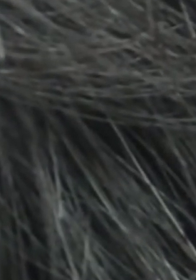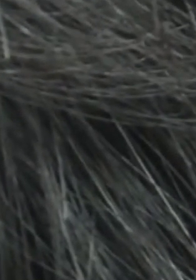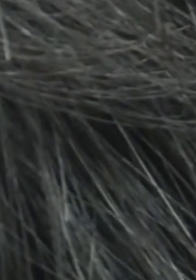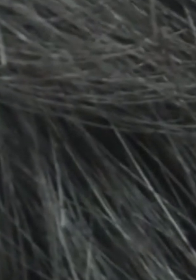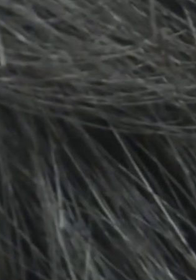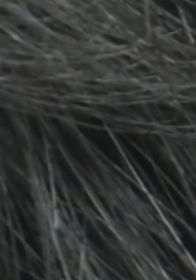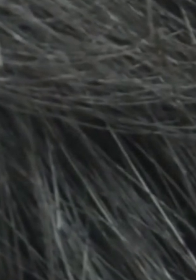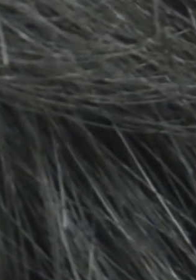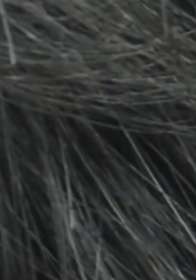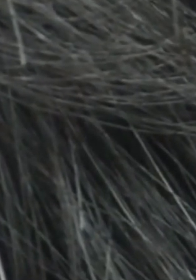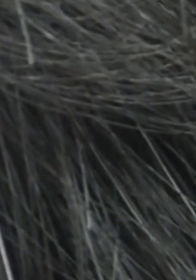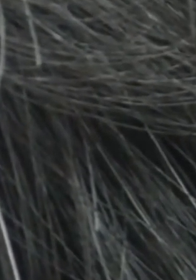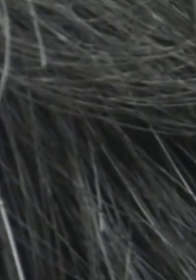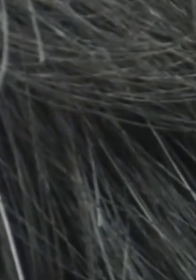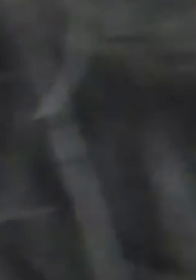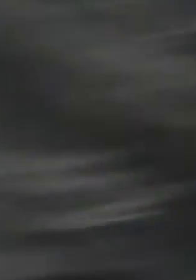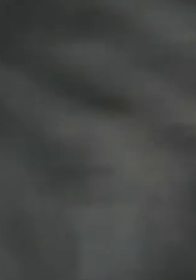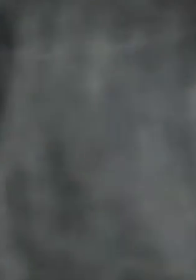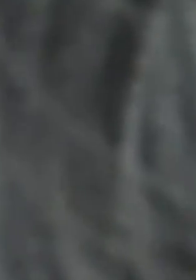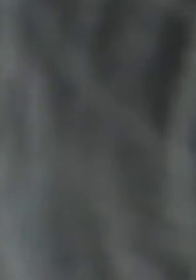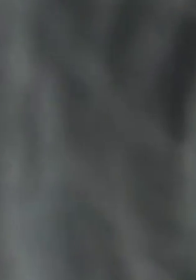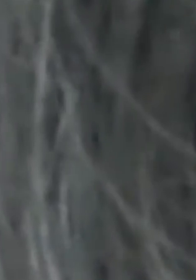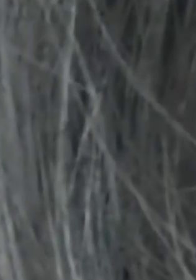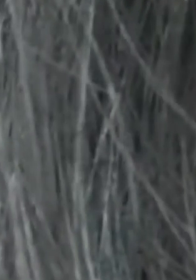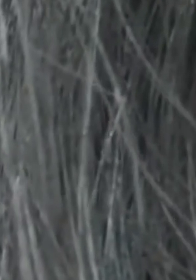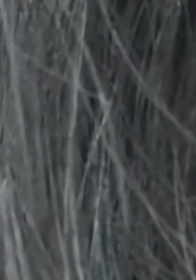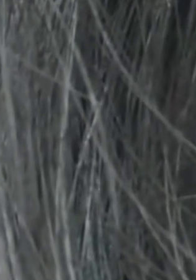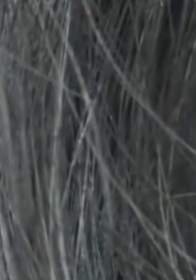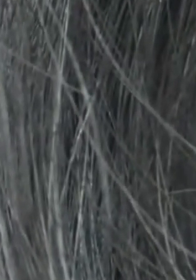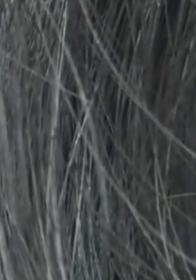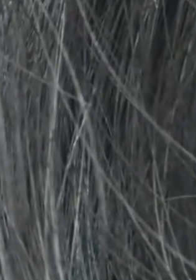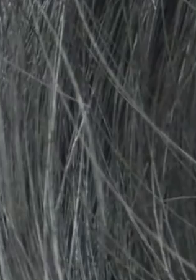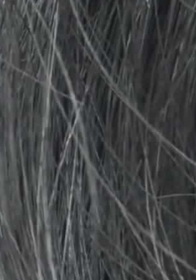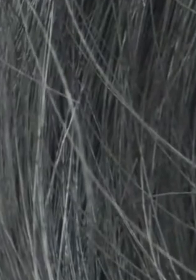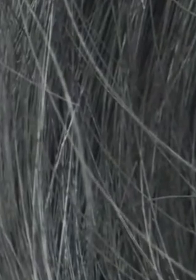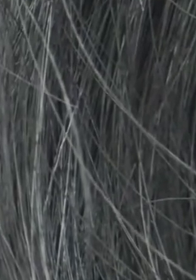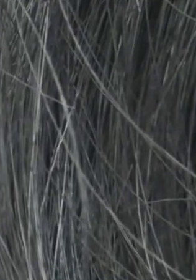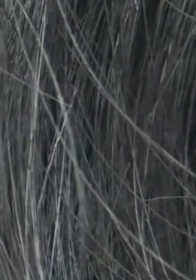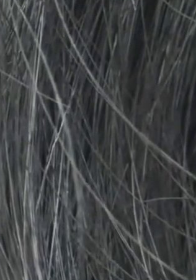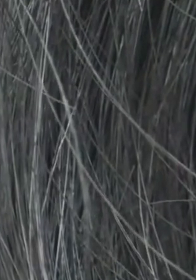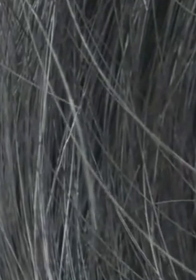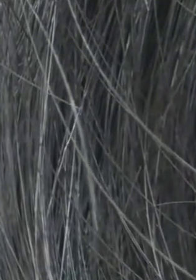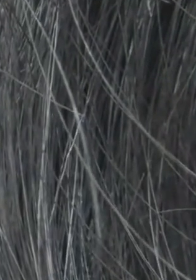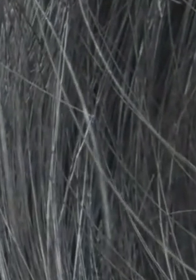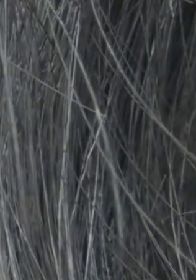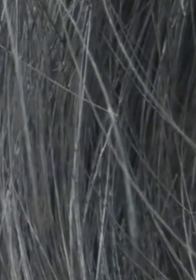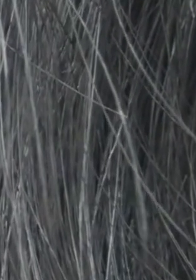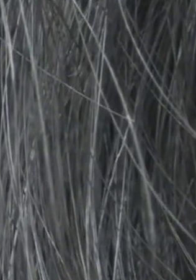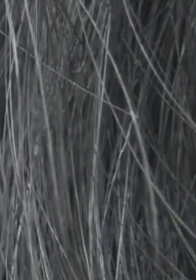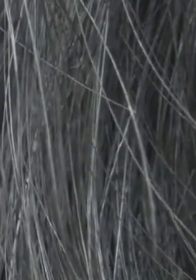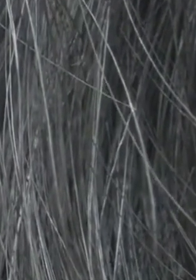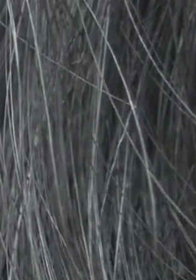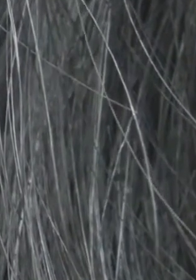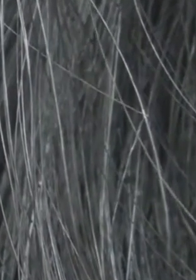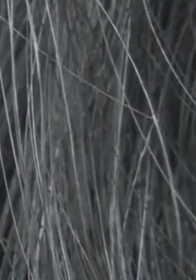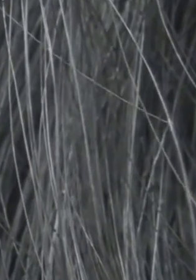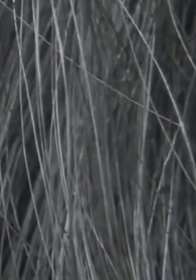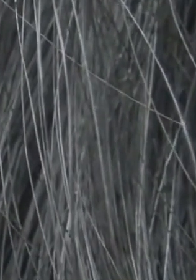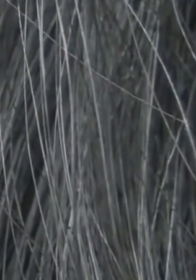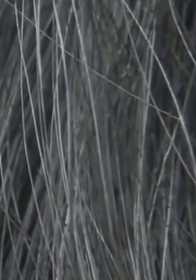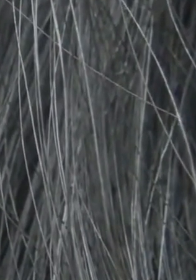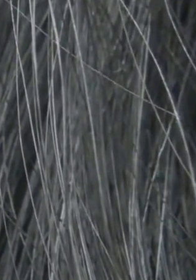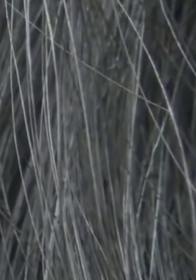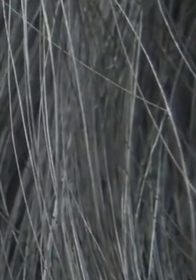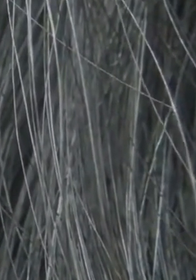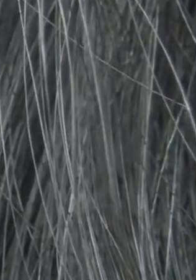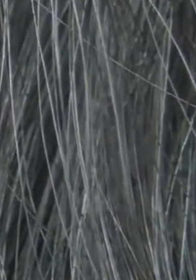해당하는 사업주와 경영 책임자에게는 일부 조항을 적용하지 않고 있어 부실한 안전관리에